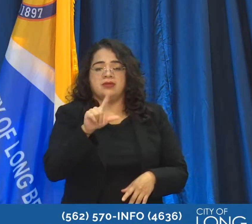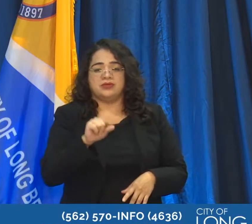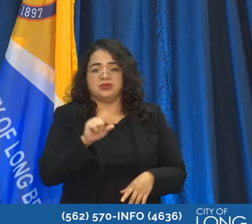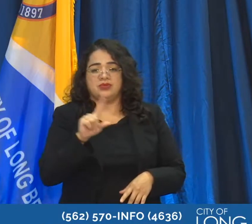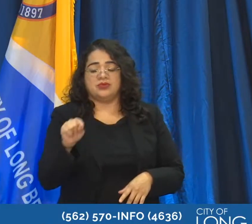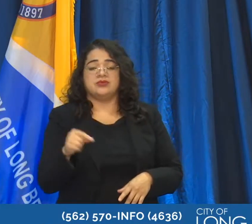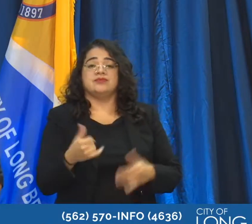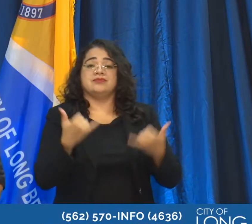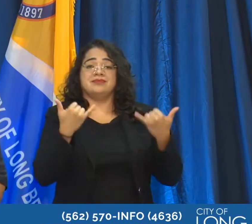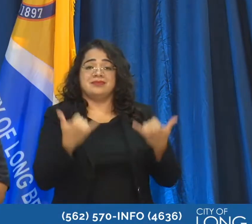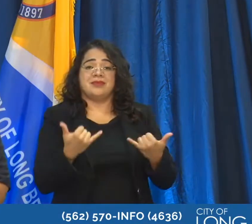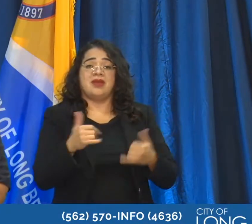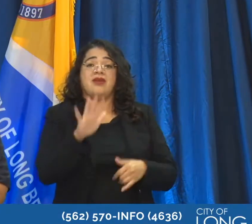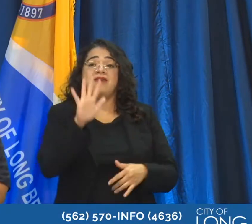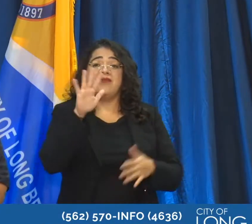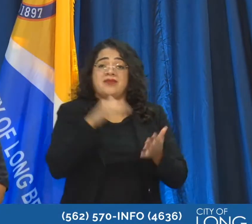tenemos